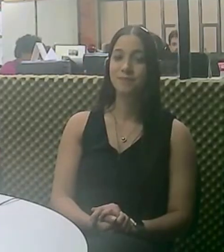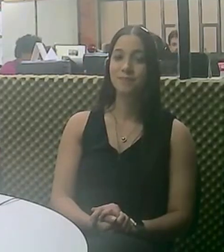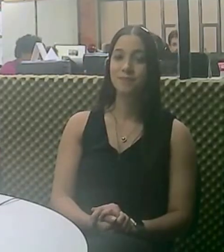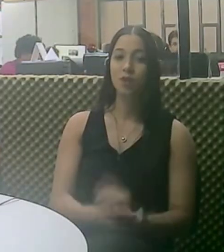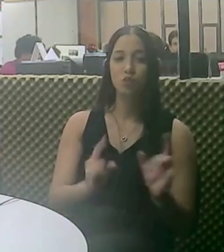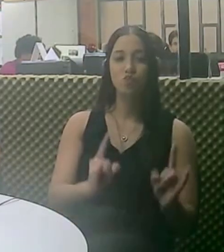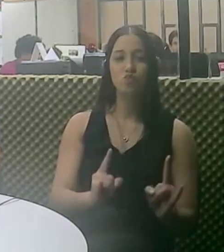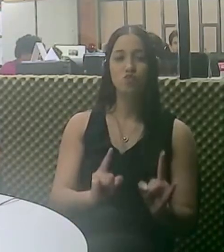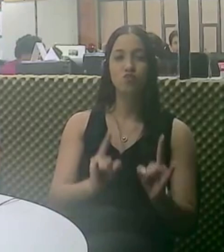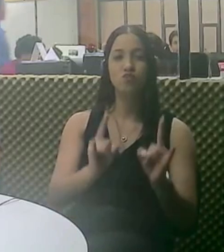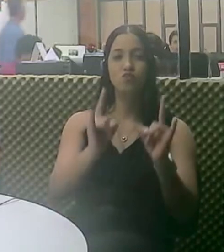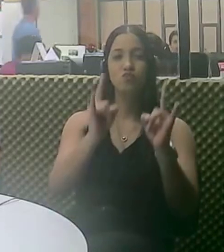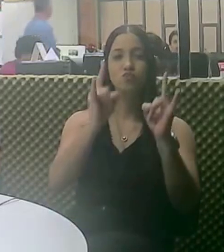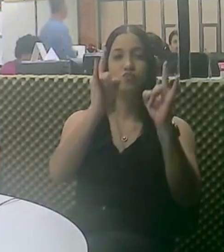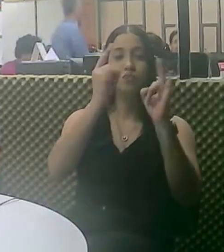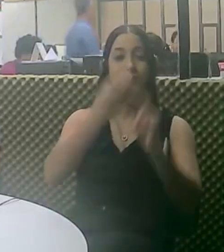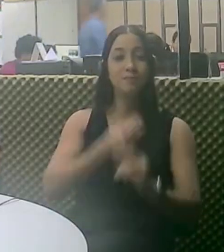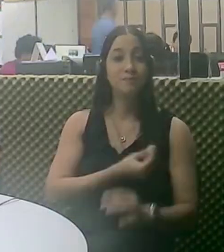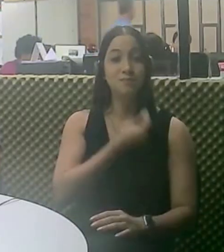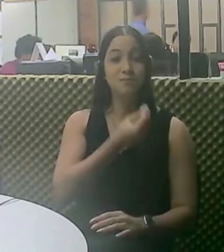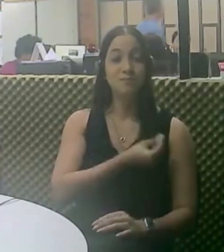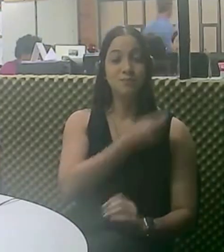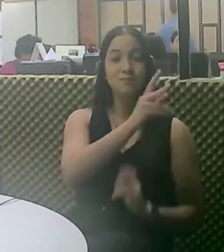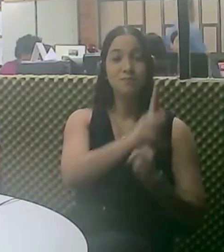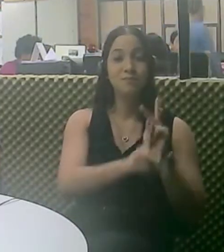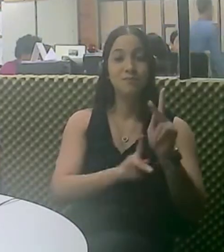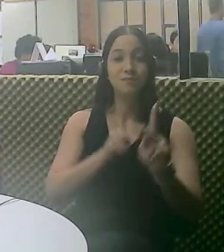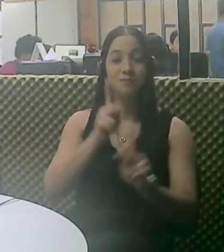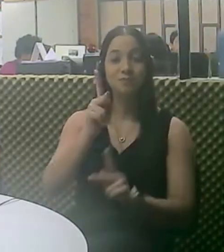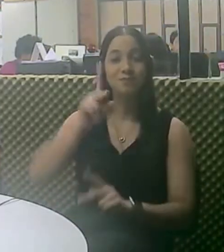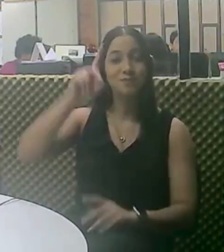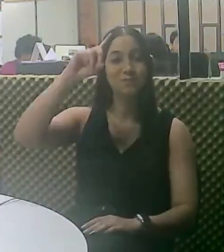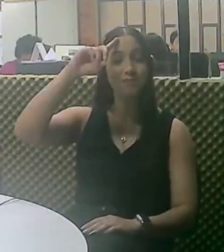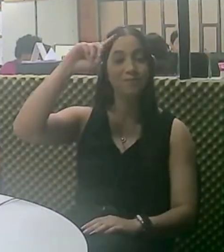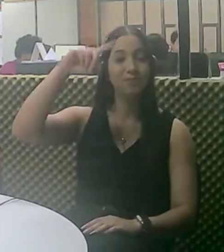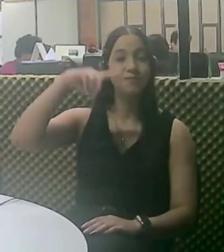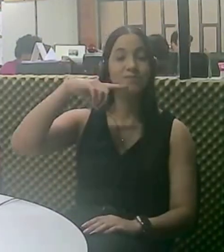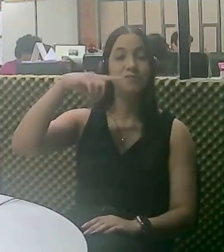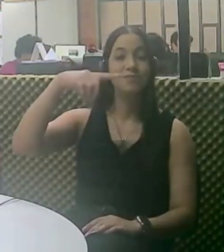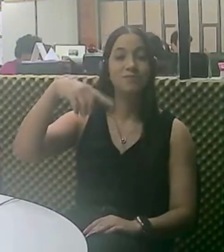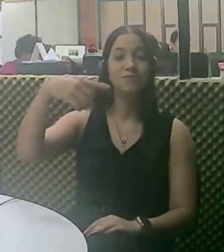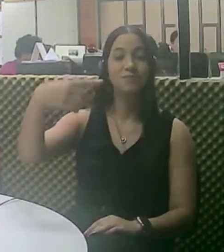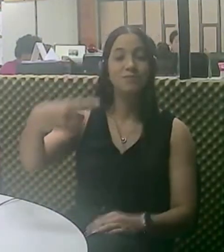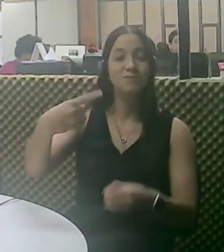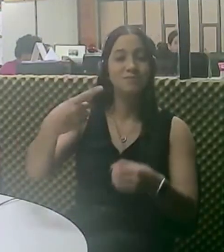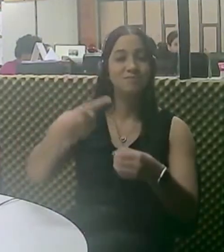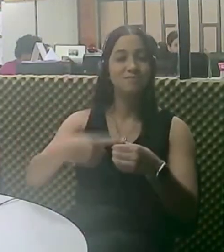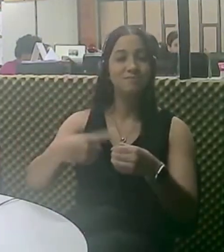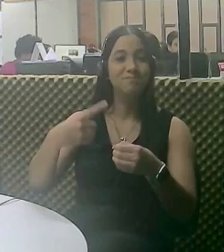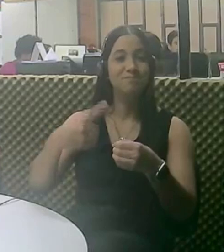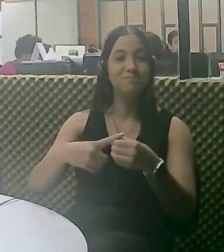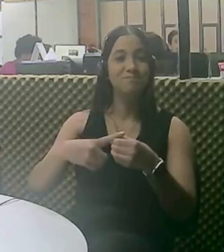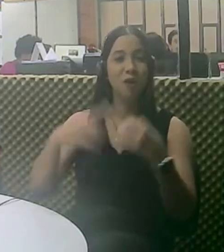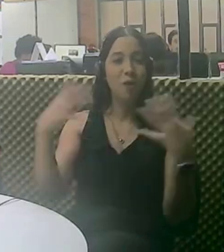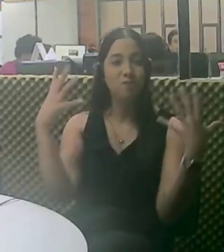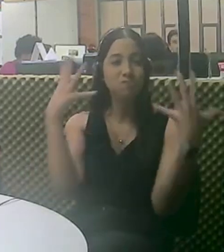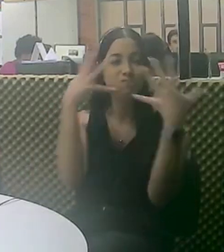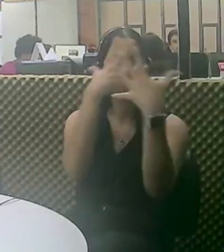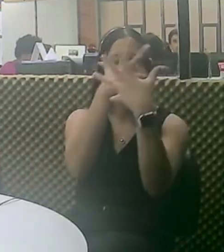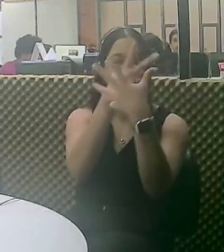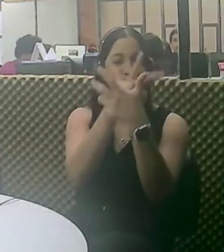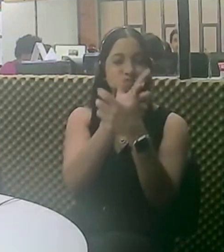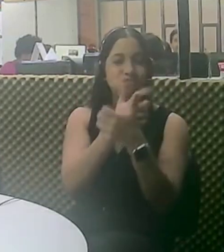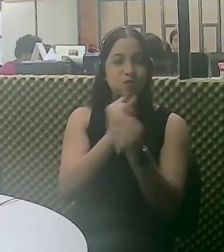São prédios que fazem parte da vida das pessoas e do dia a dia de uma cidade que fica cada vez mais